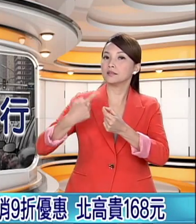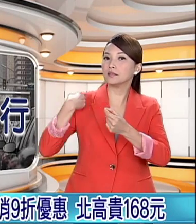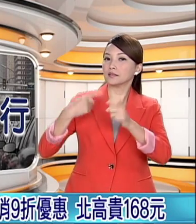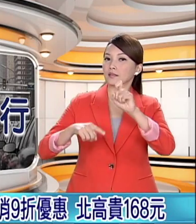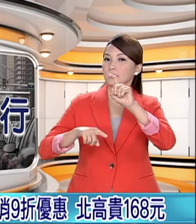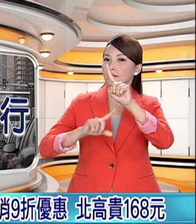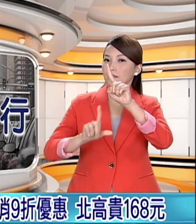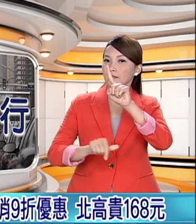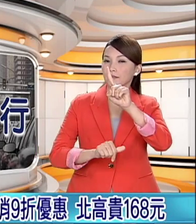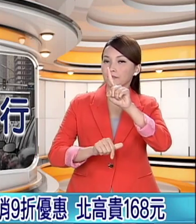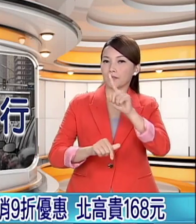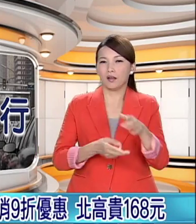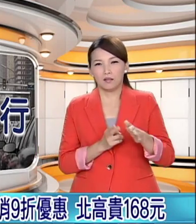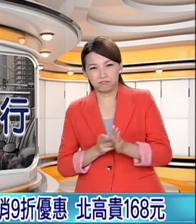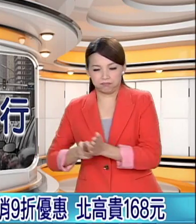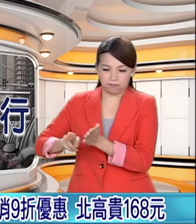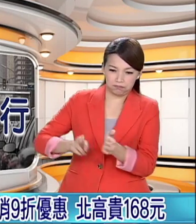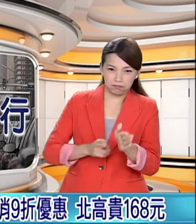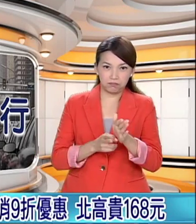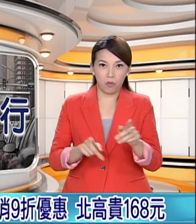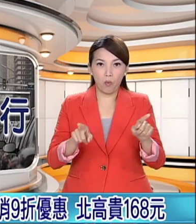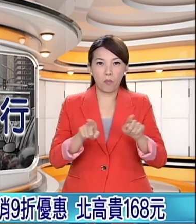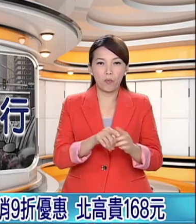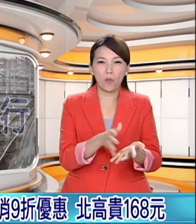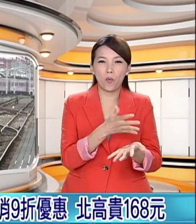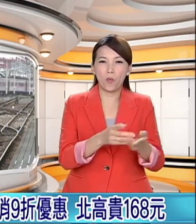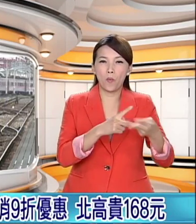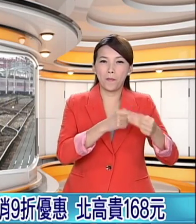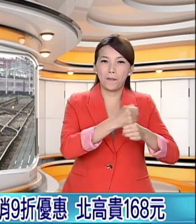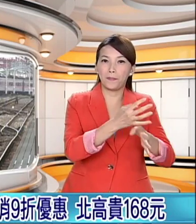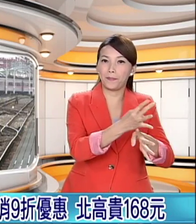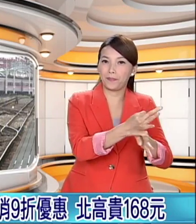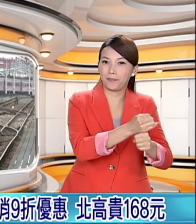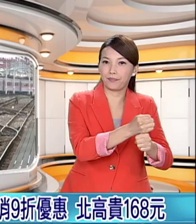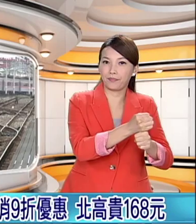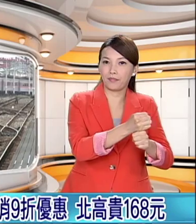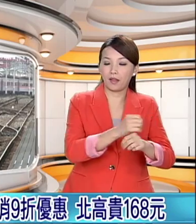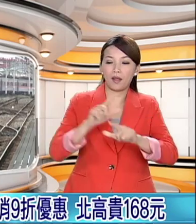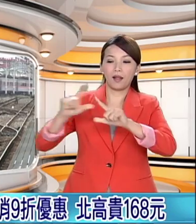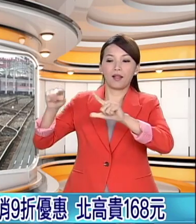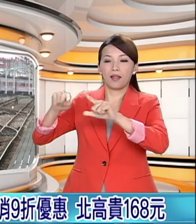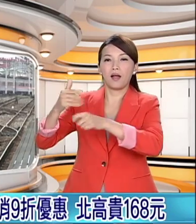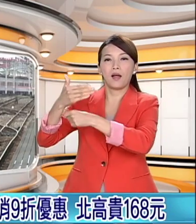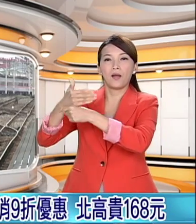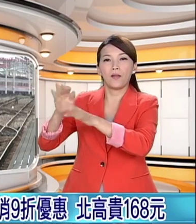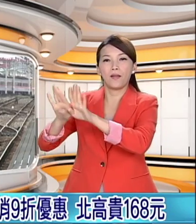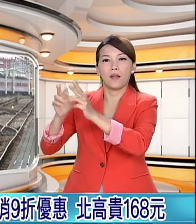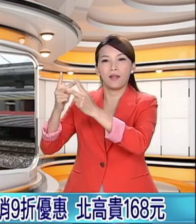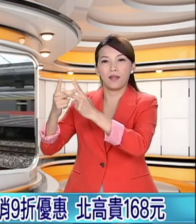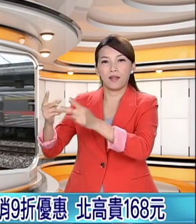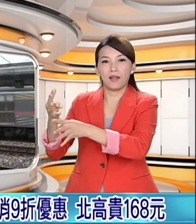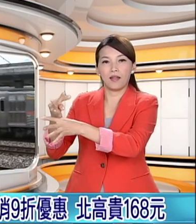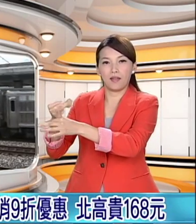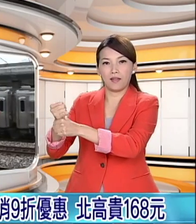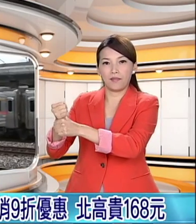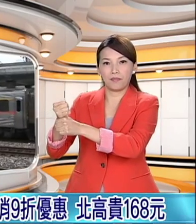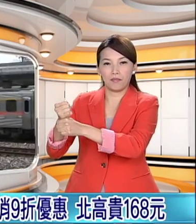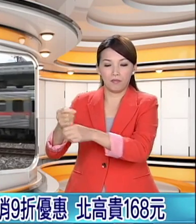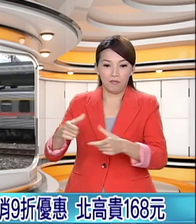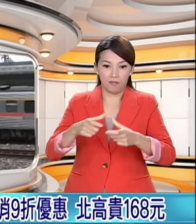继去年11月取消普悠玛号、泰鲁格号来回票9折的优惠之后，台